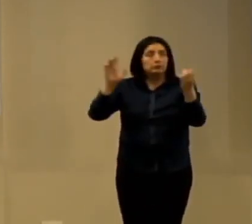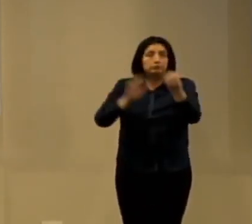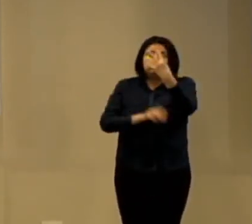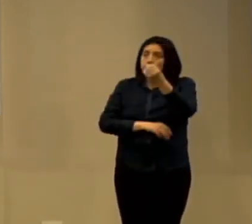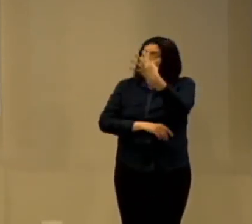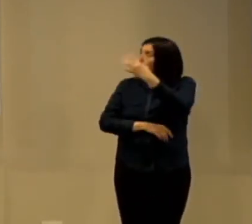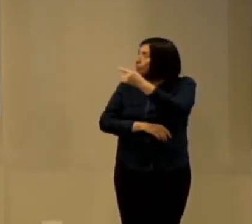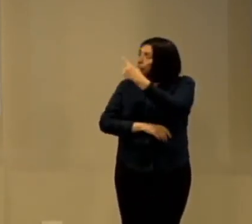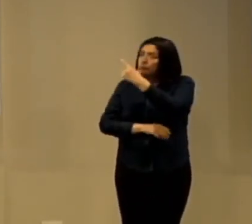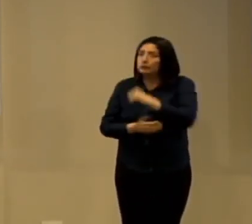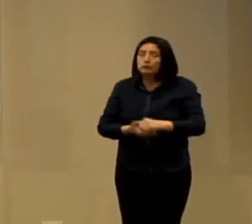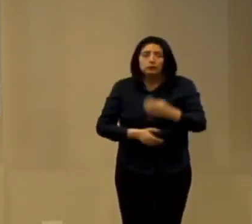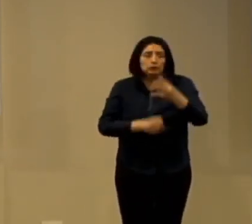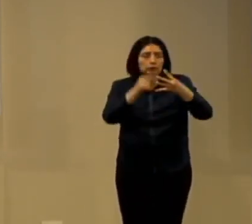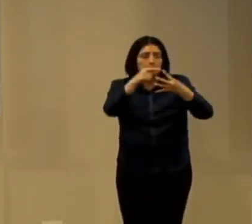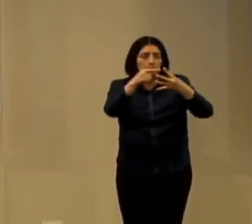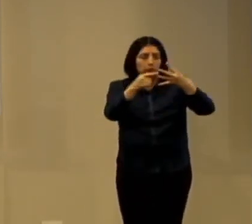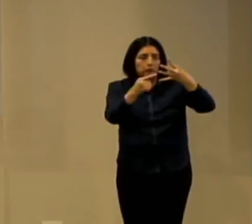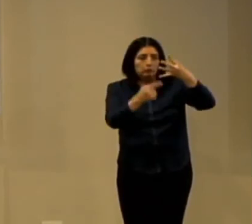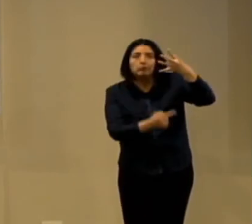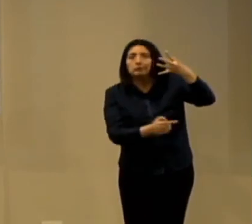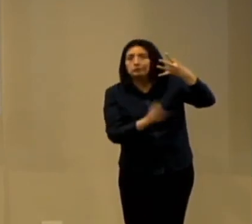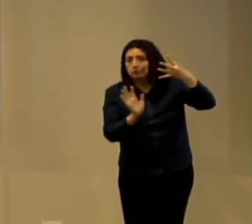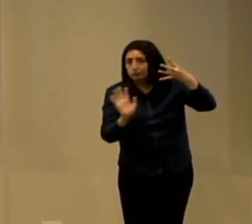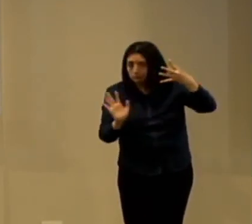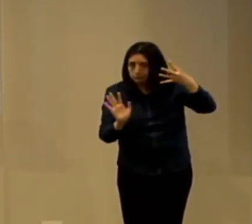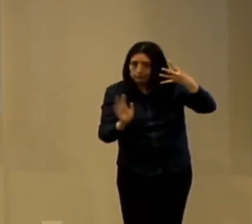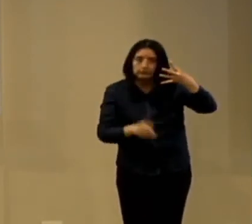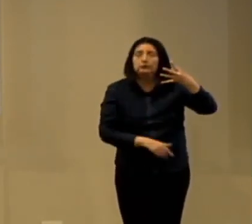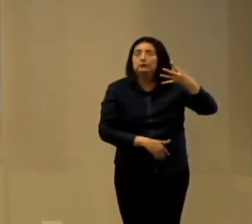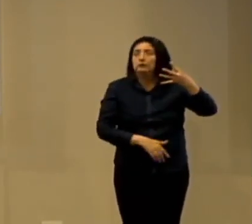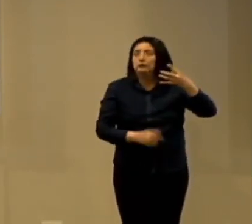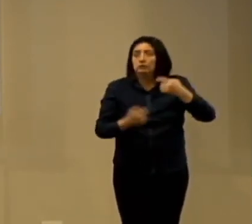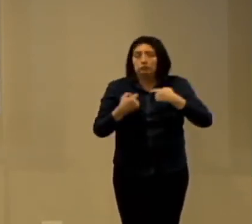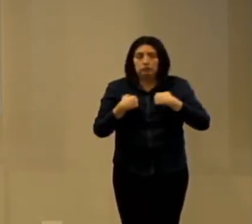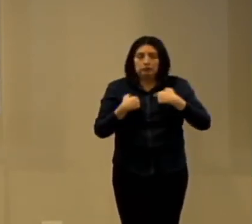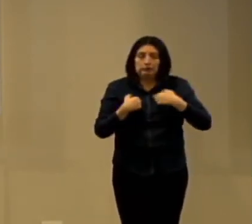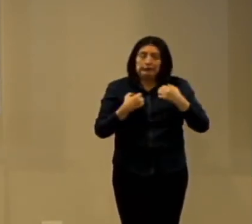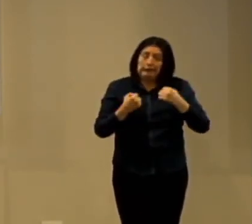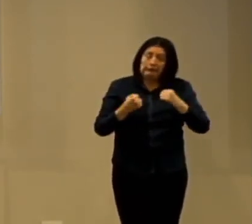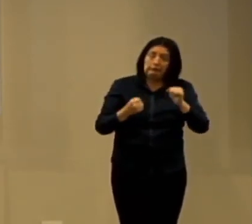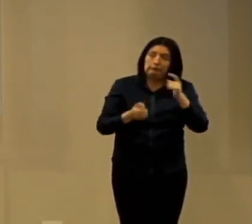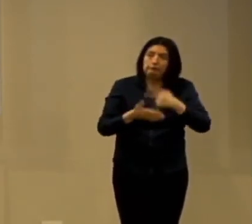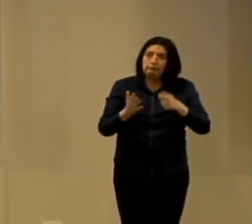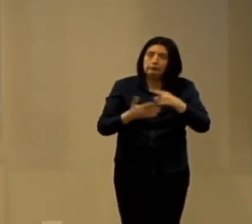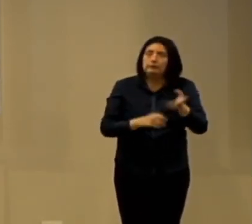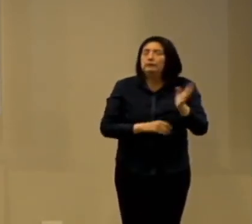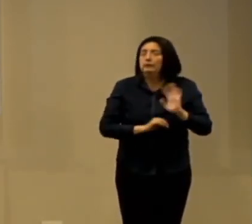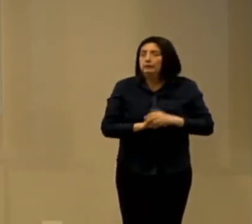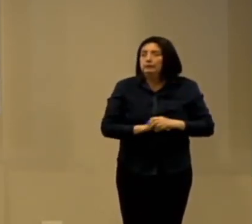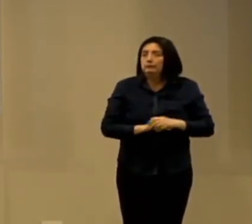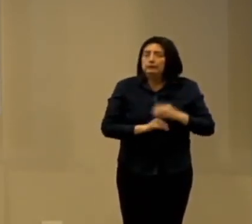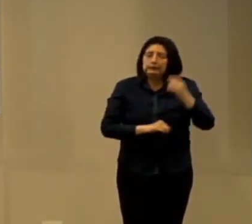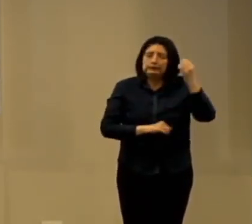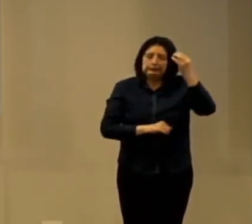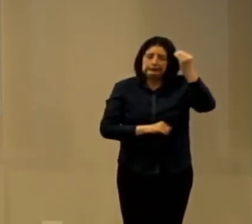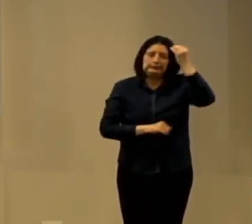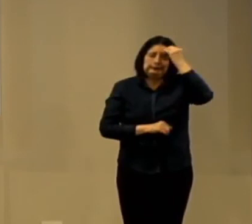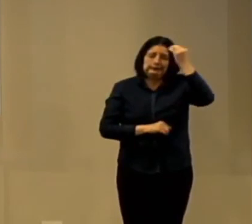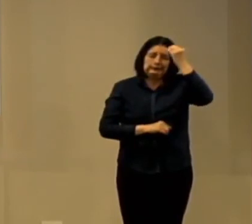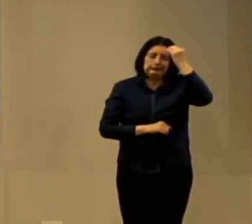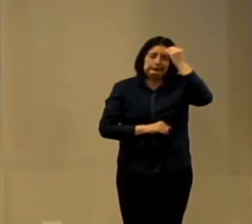diapositiva. Son las 4 que deben estar ahí mínima. Y yo estoy haciendo un esfuerzo para tener nuestro pin toditos y meternos en la